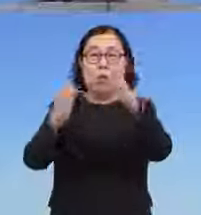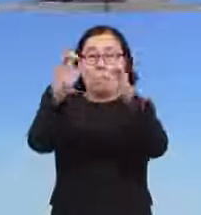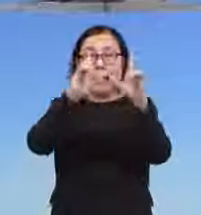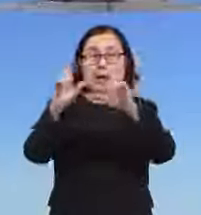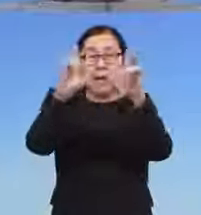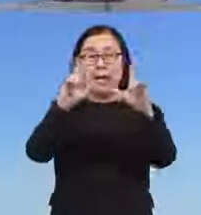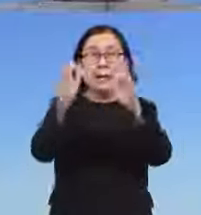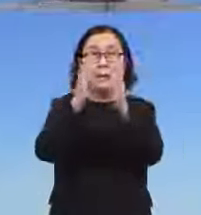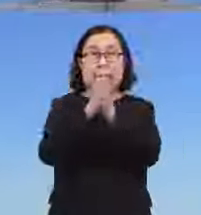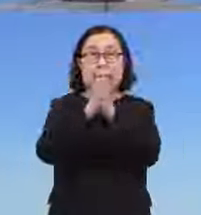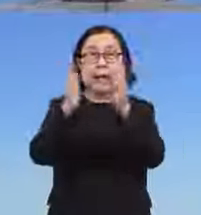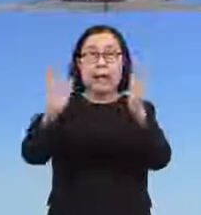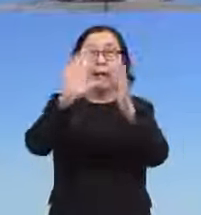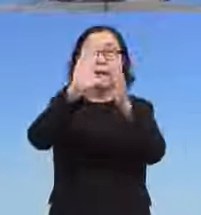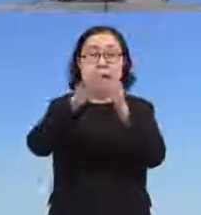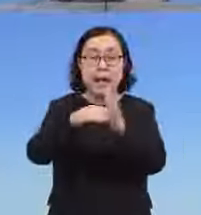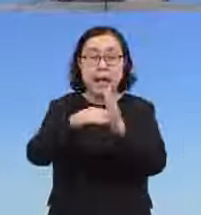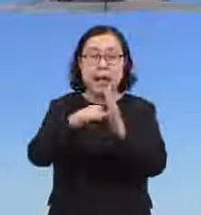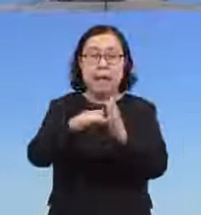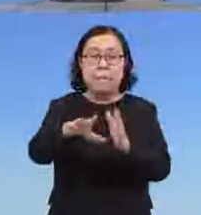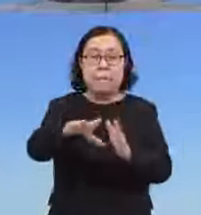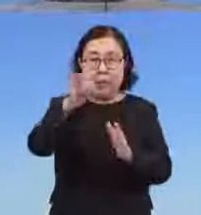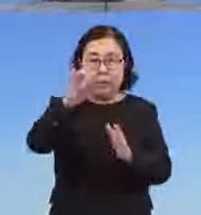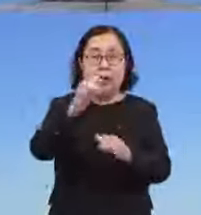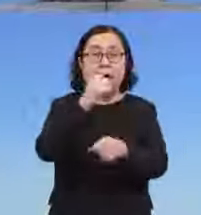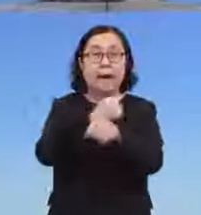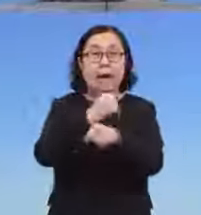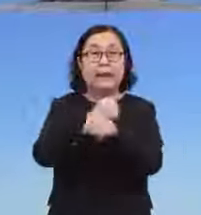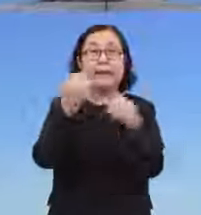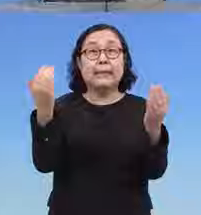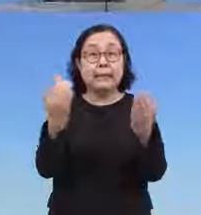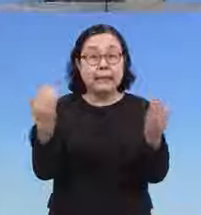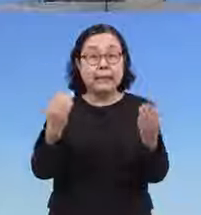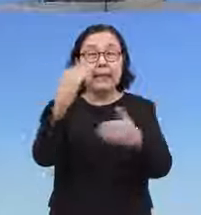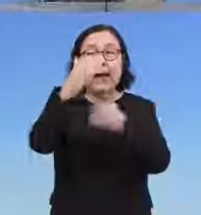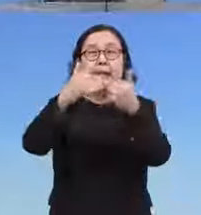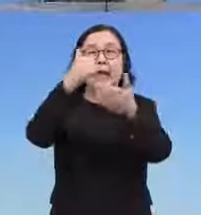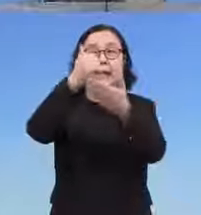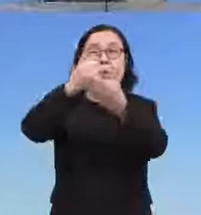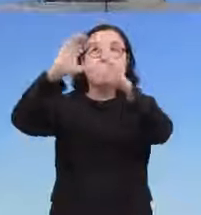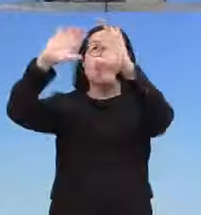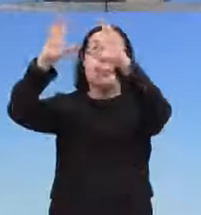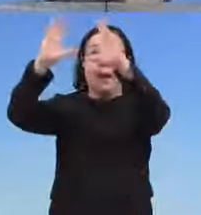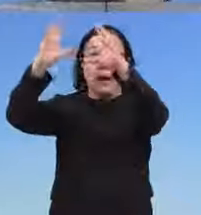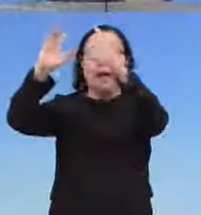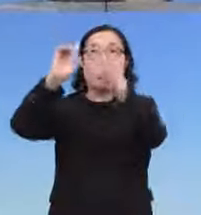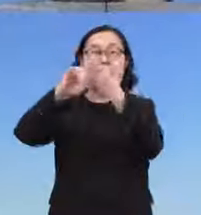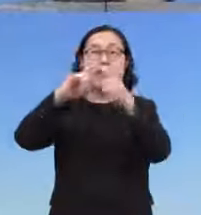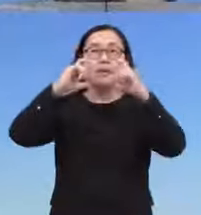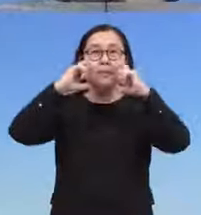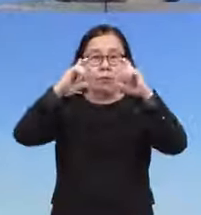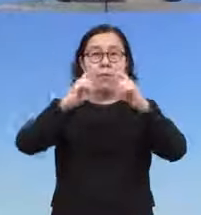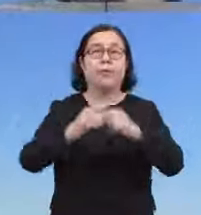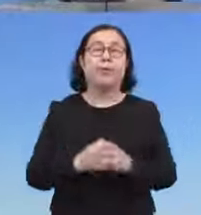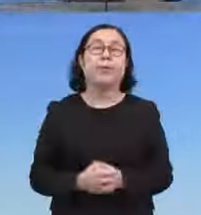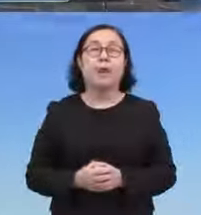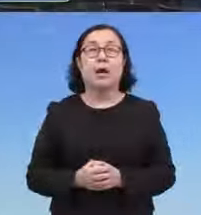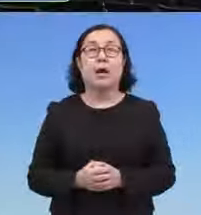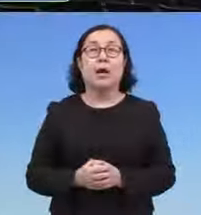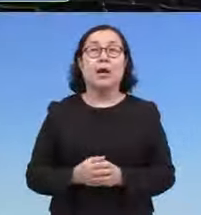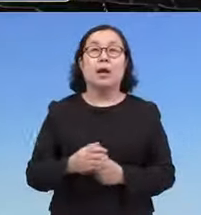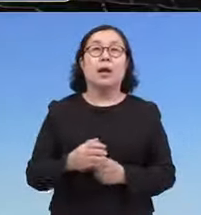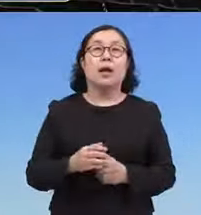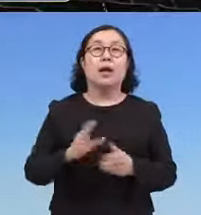예수님께서 공생애를 시작하는 그 시점에 가장 먼저 행하신 것이 하나님 나라에 대한 선포였다는 것입니다.